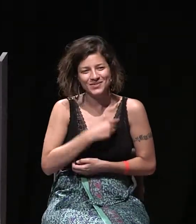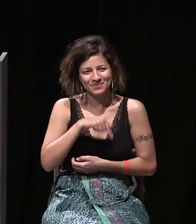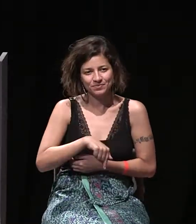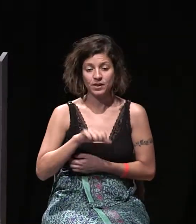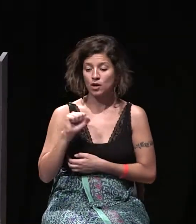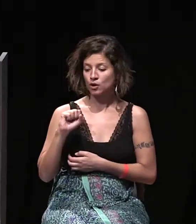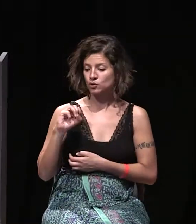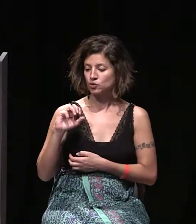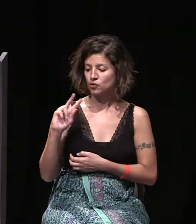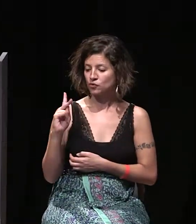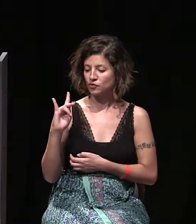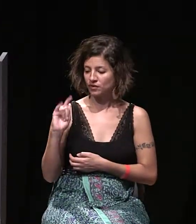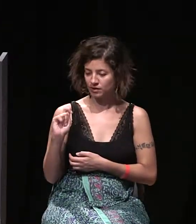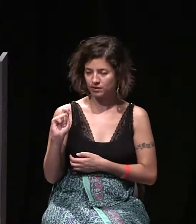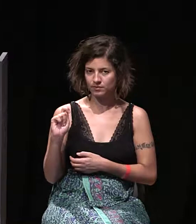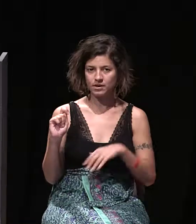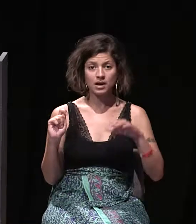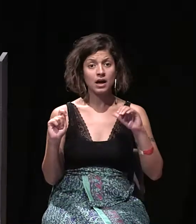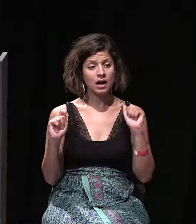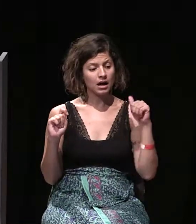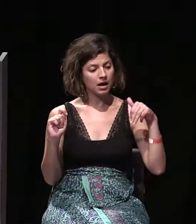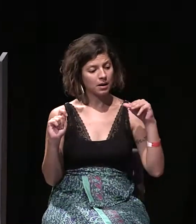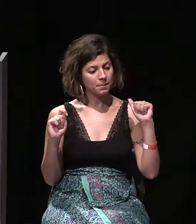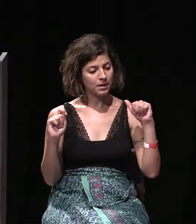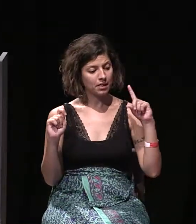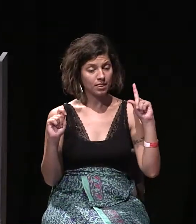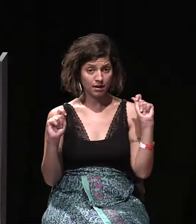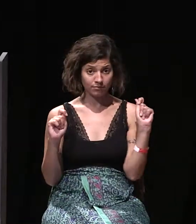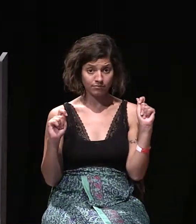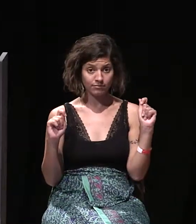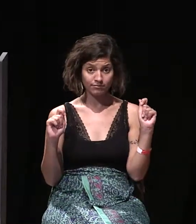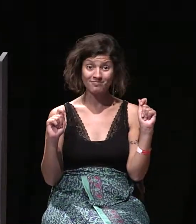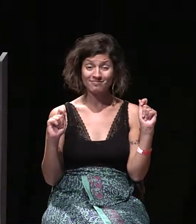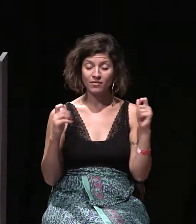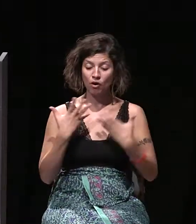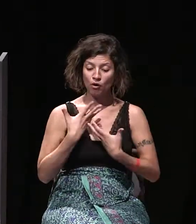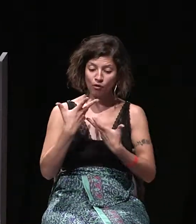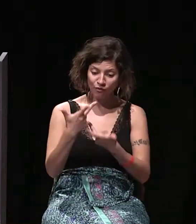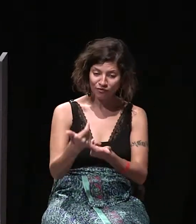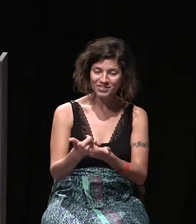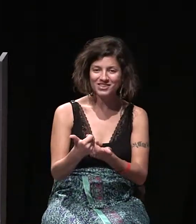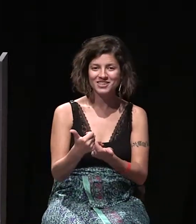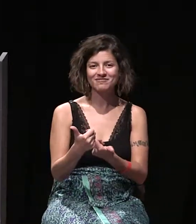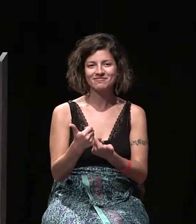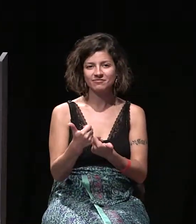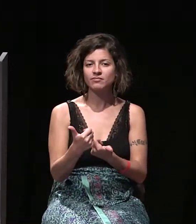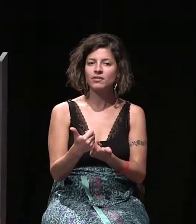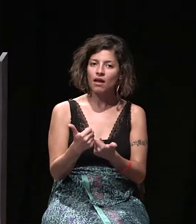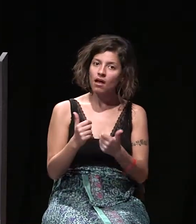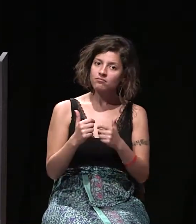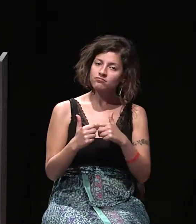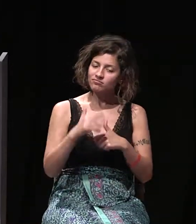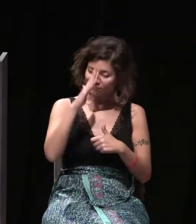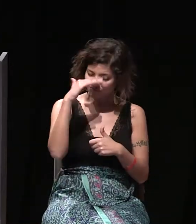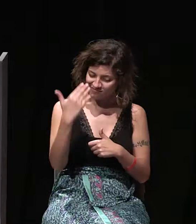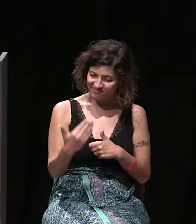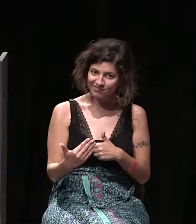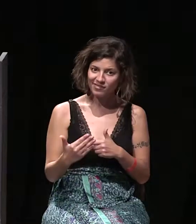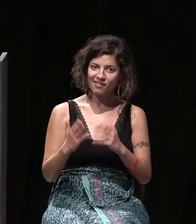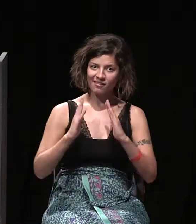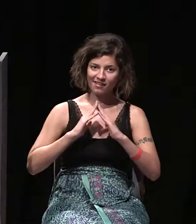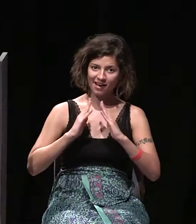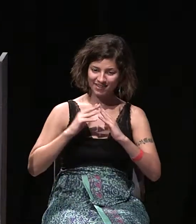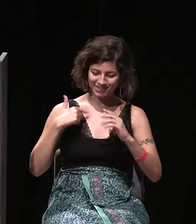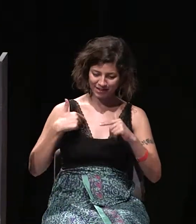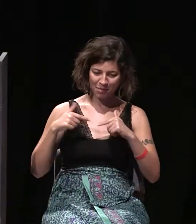e a Amanda, que fizeram um convite muito acolhedor, e é uma honra poder representar a instituição em que eu trabalho